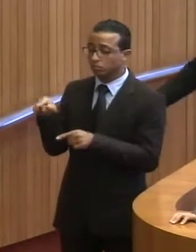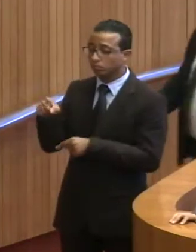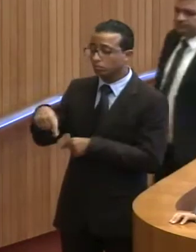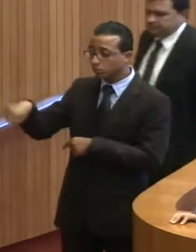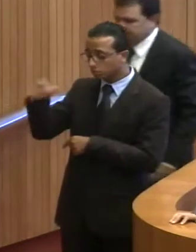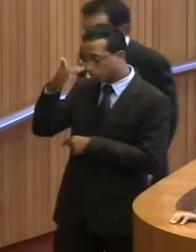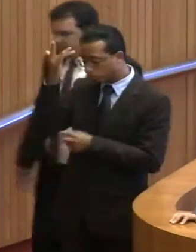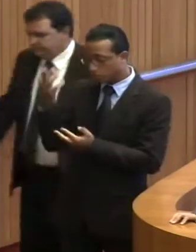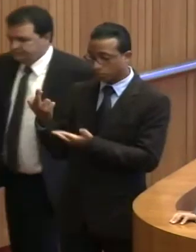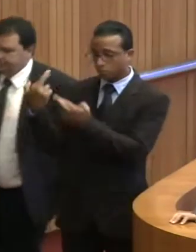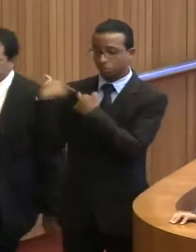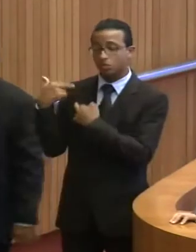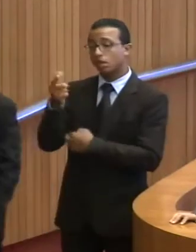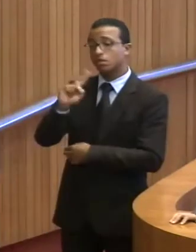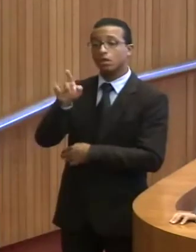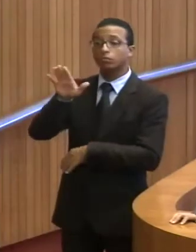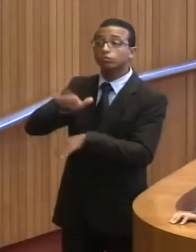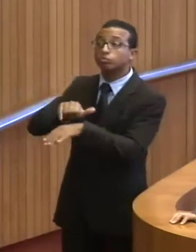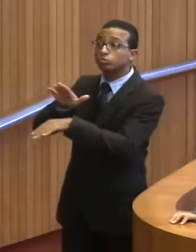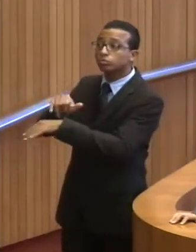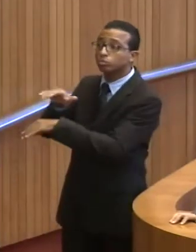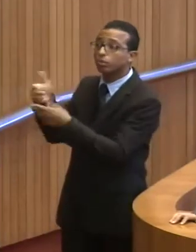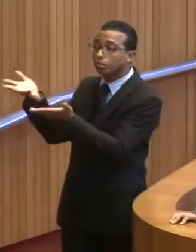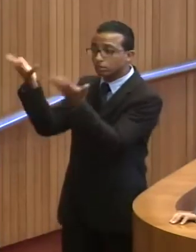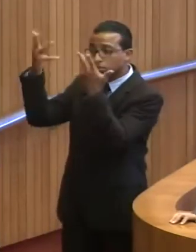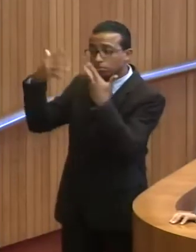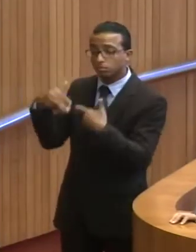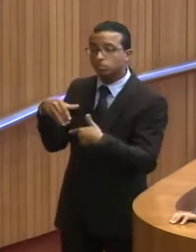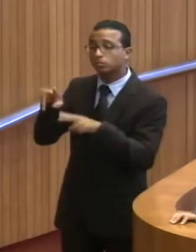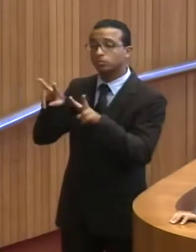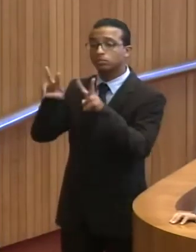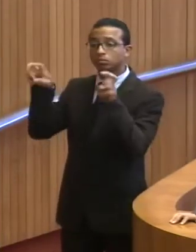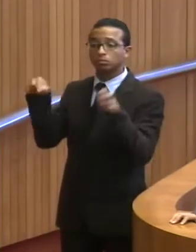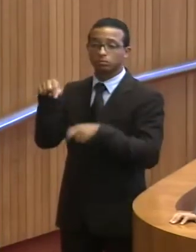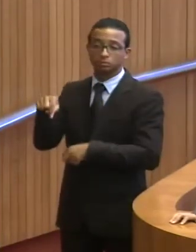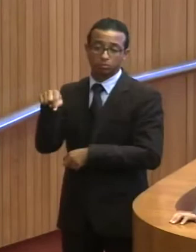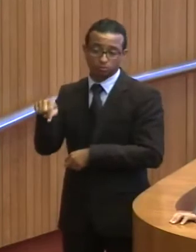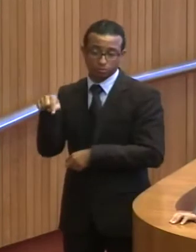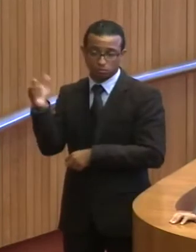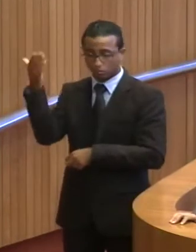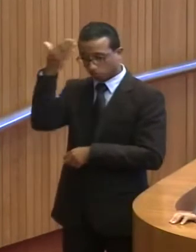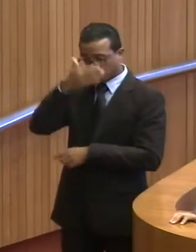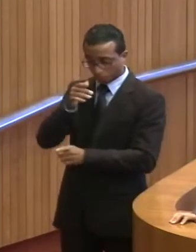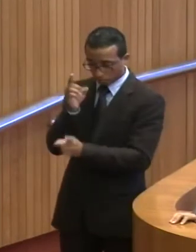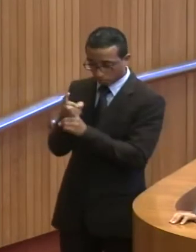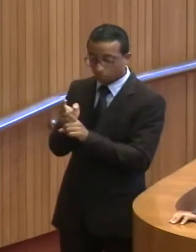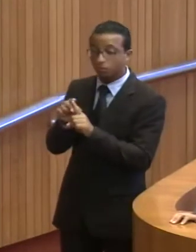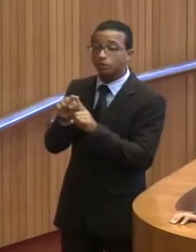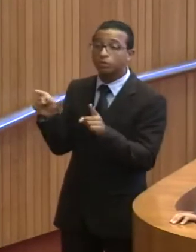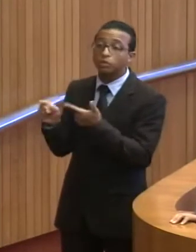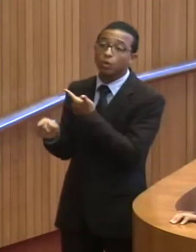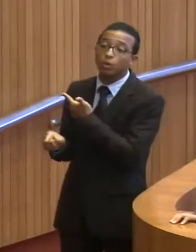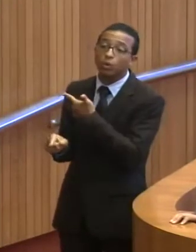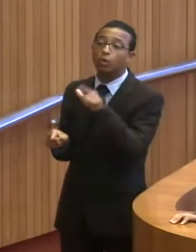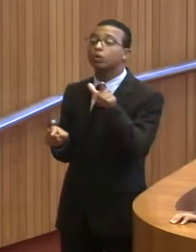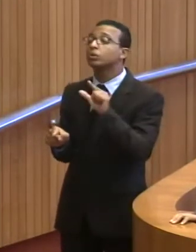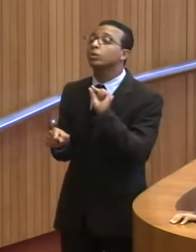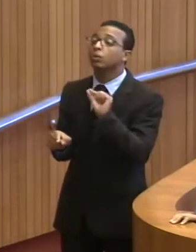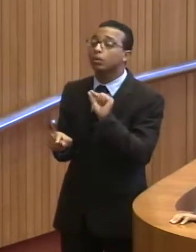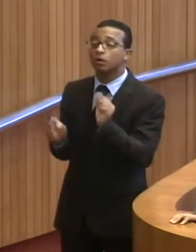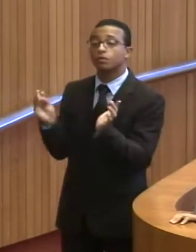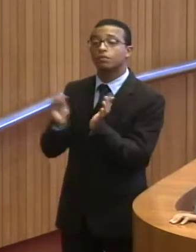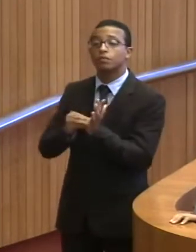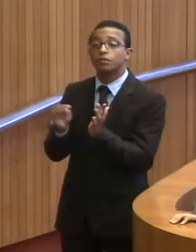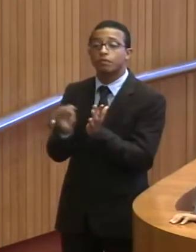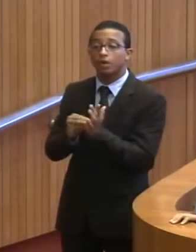responsáveis não foram chamados a se pronunciar sobre essa constatação, mas sobre a ausência